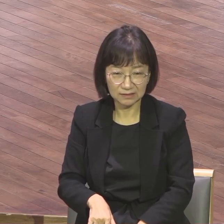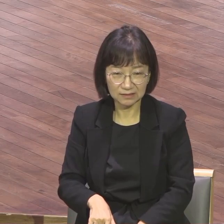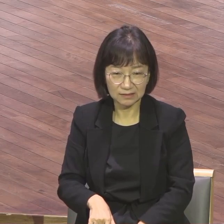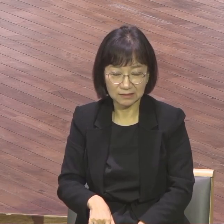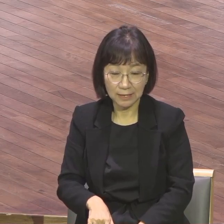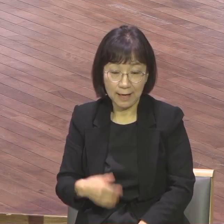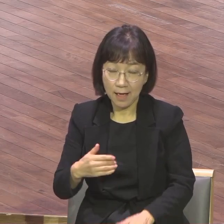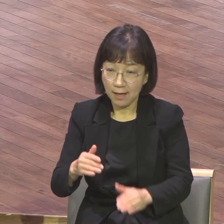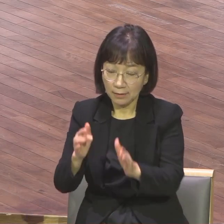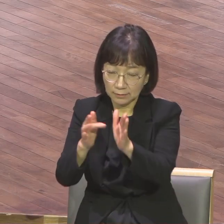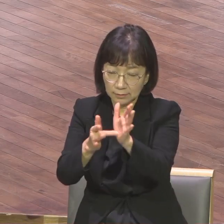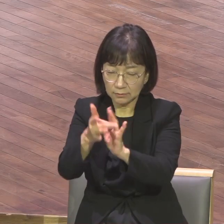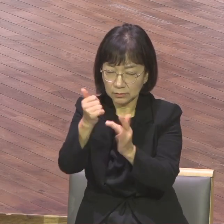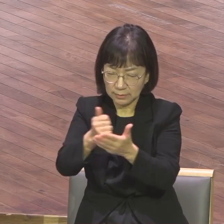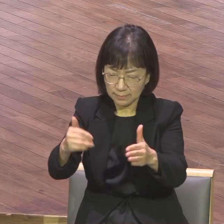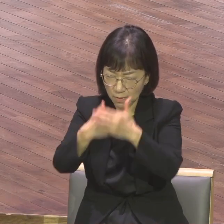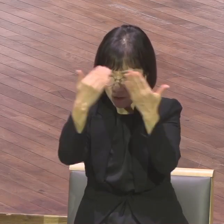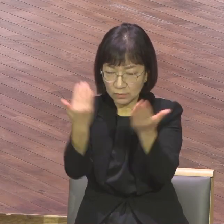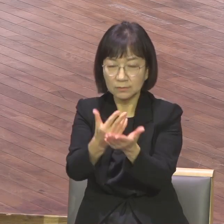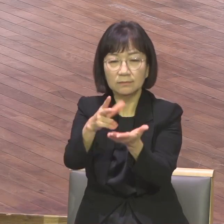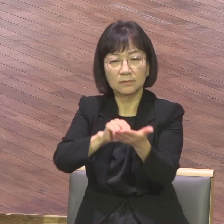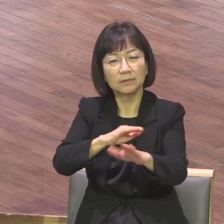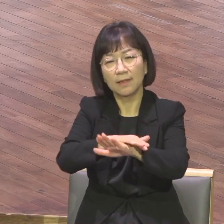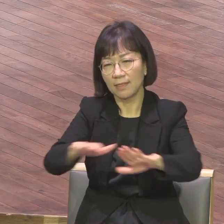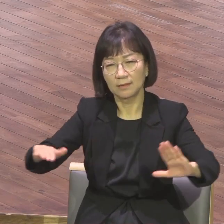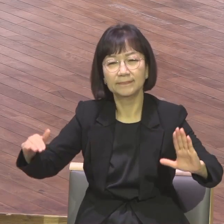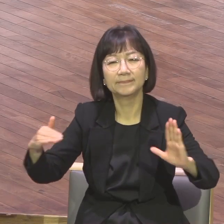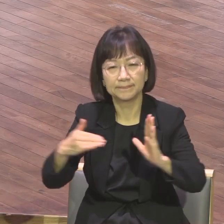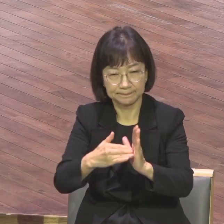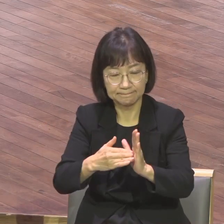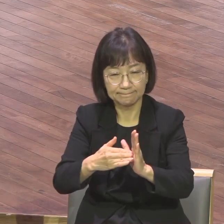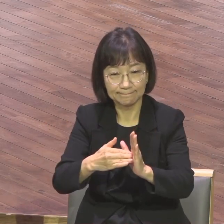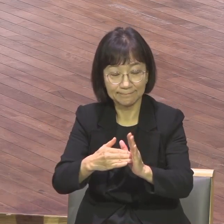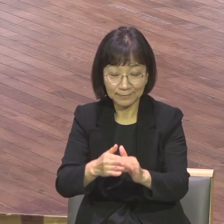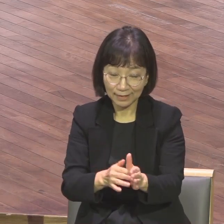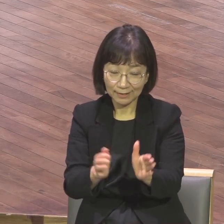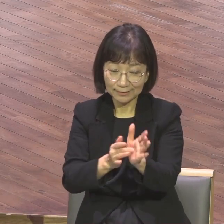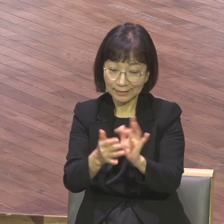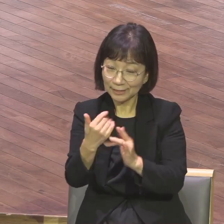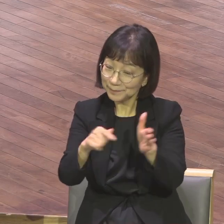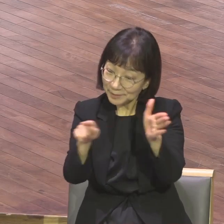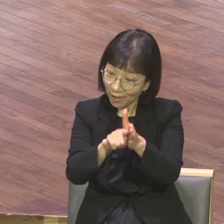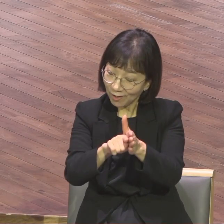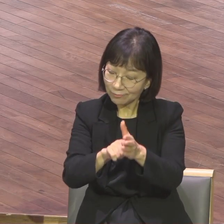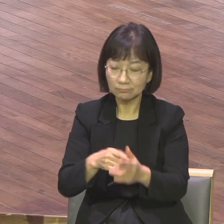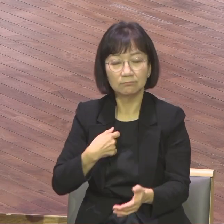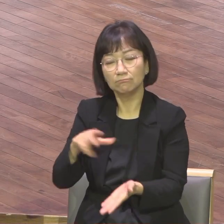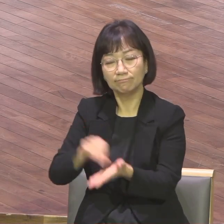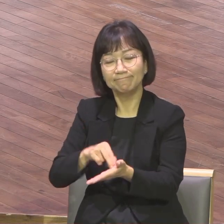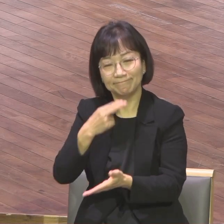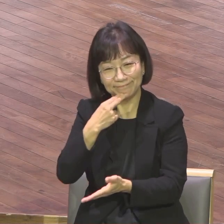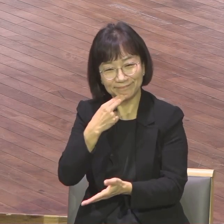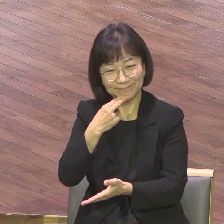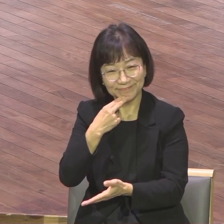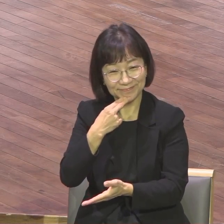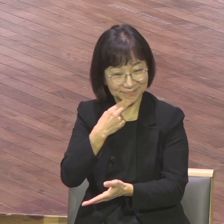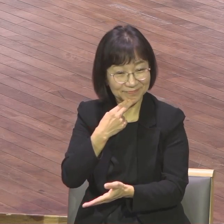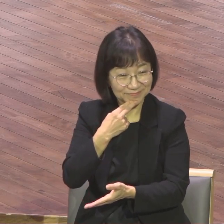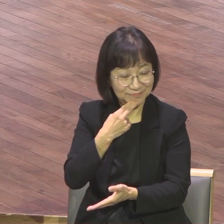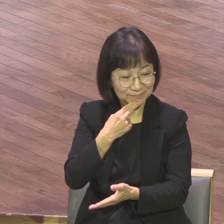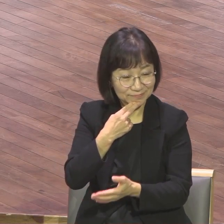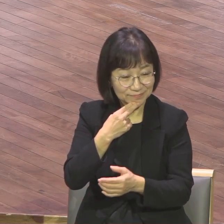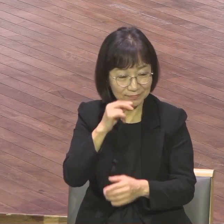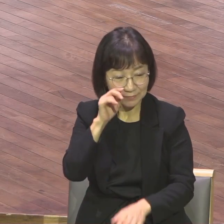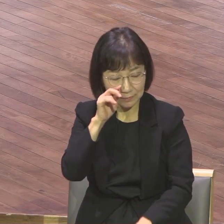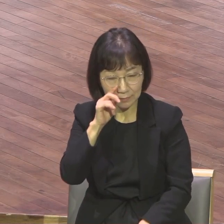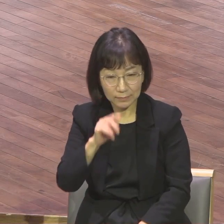모든 문제 다 해결해 주었습니다. 예수 믿는 사람 문제가 없어요. 뭐 여러분 살면서 눈에 보이는 뭐